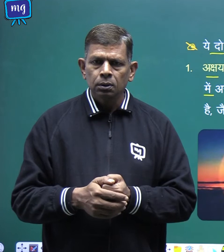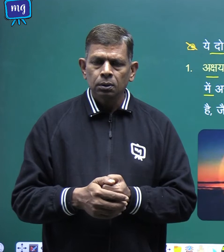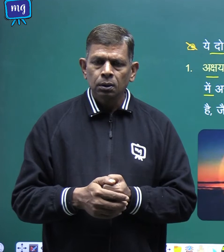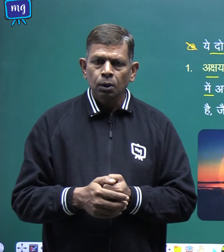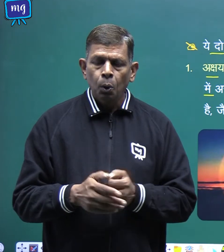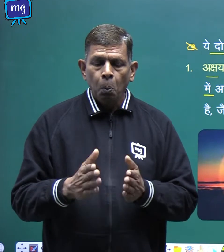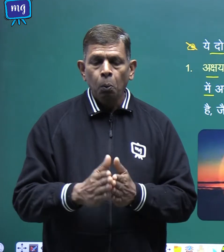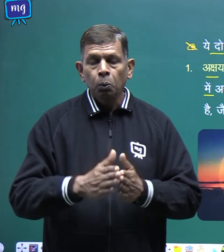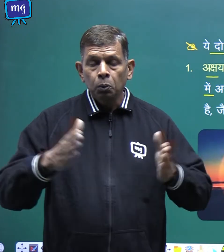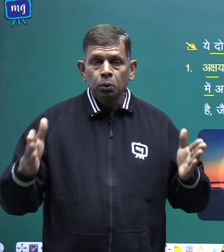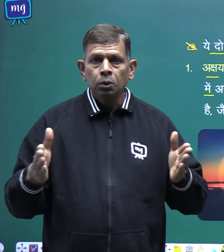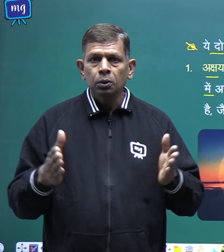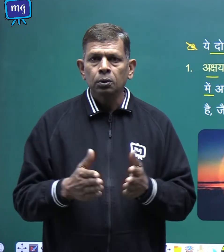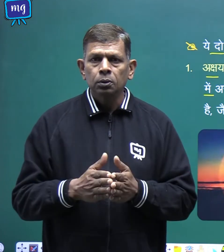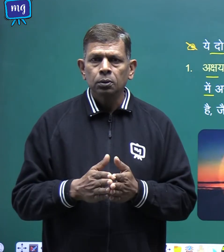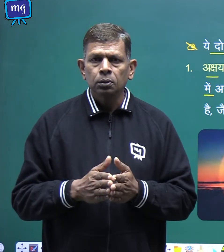असीमित मात्रा में